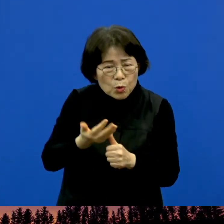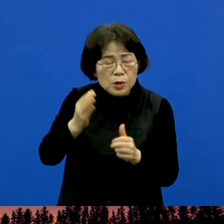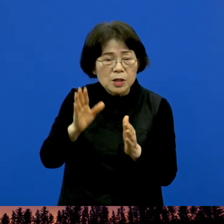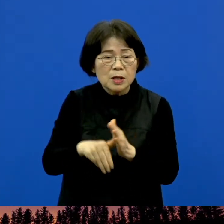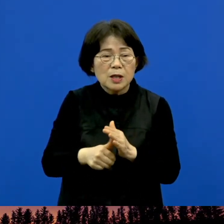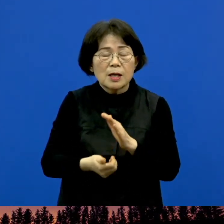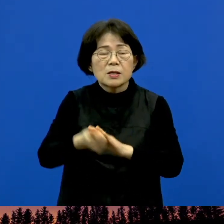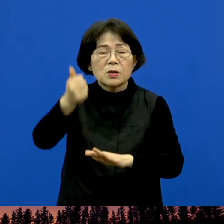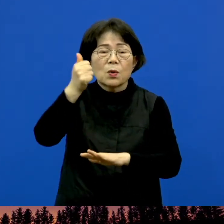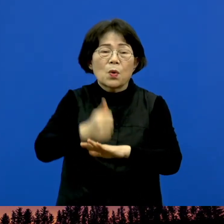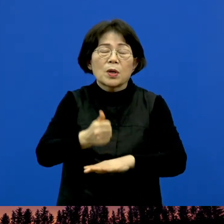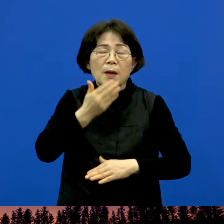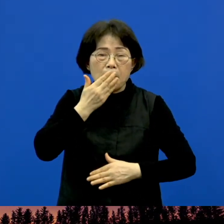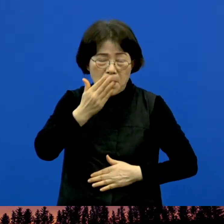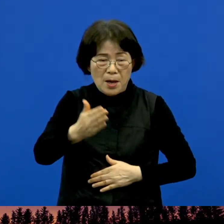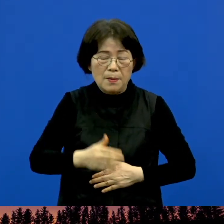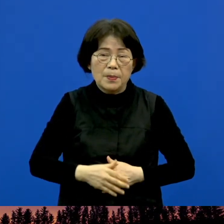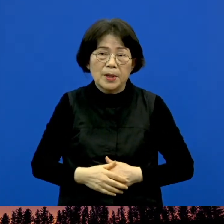거잖아요.